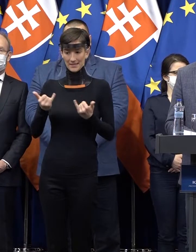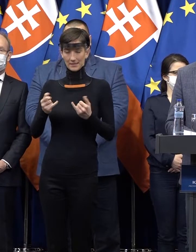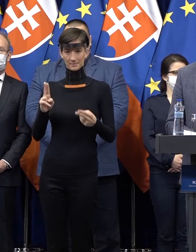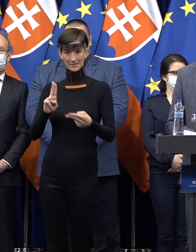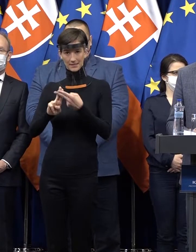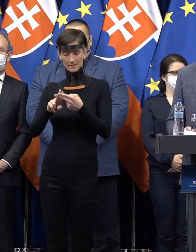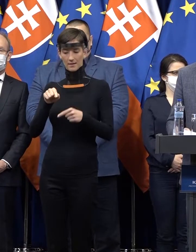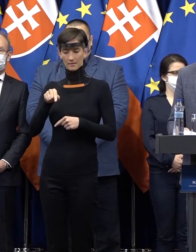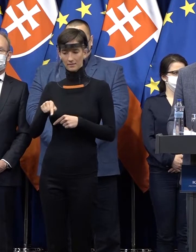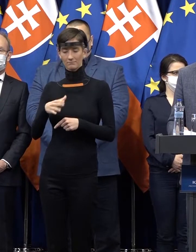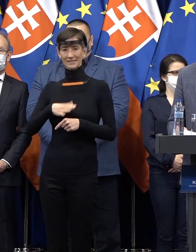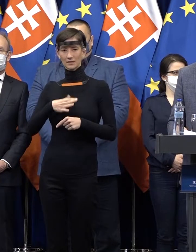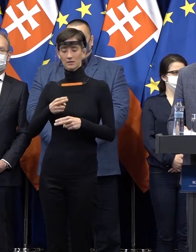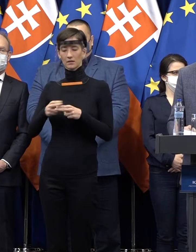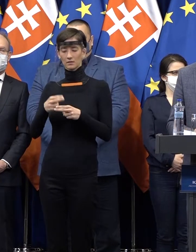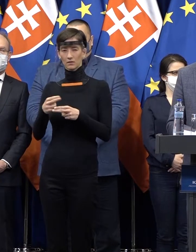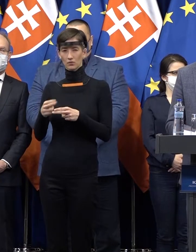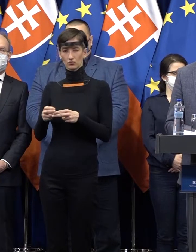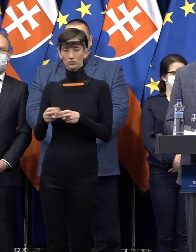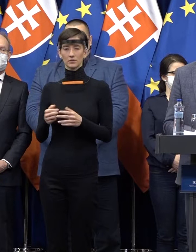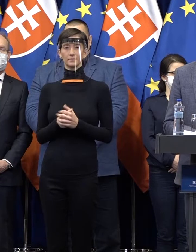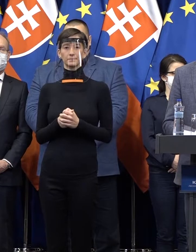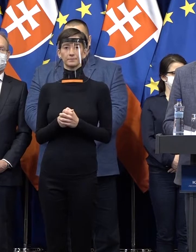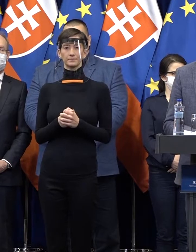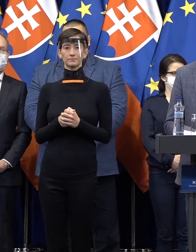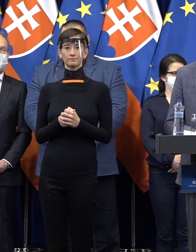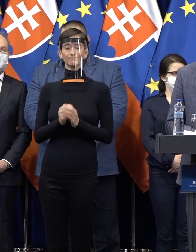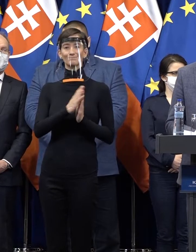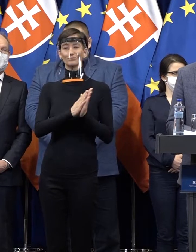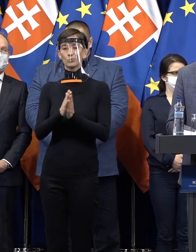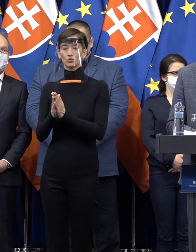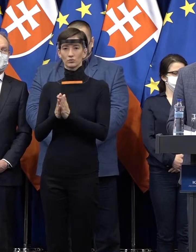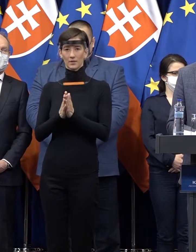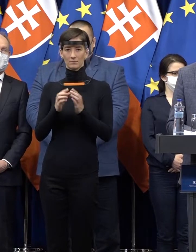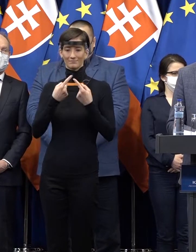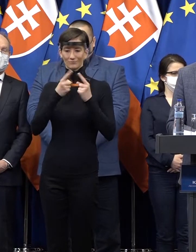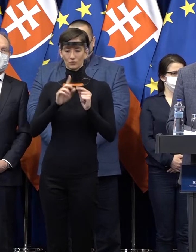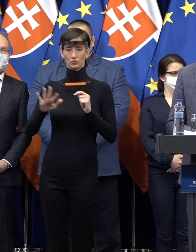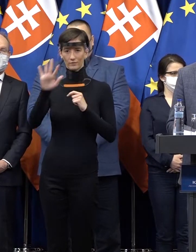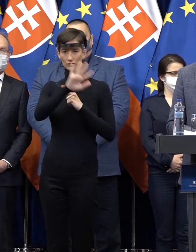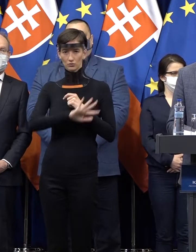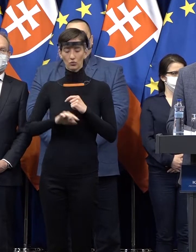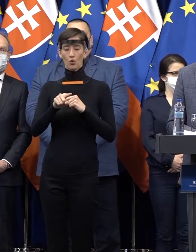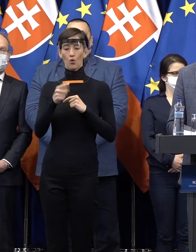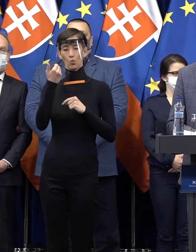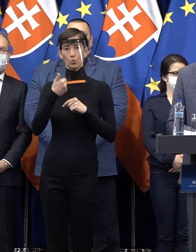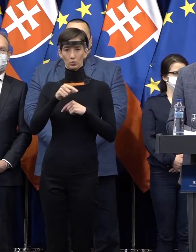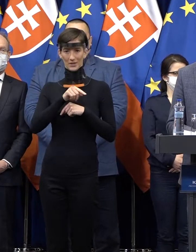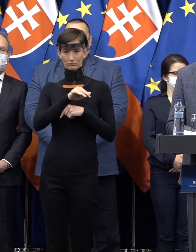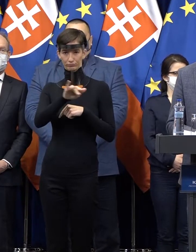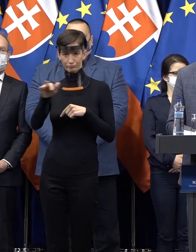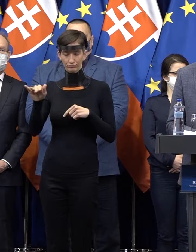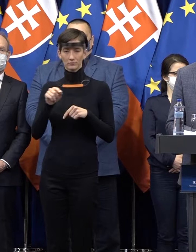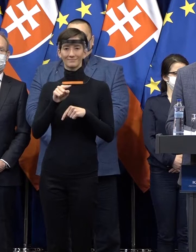jedno veľké ďakujeme a prosíme všetkých občanov Slovenska, aby naďalej zachovávali prijaté opatrenia a